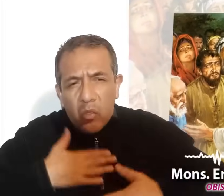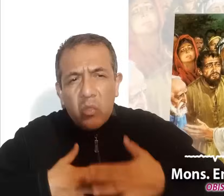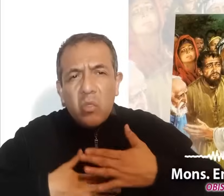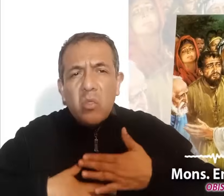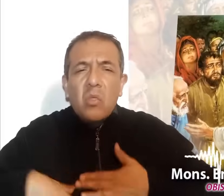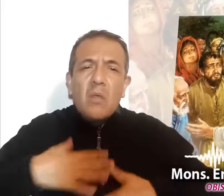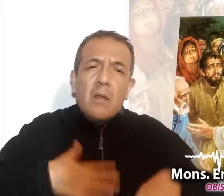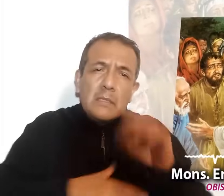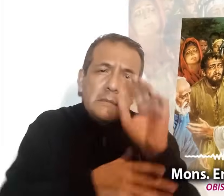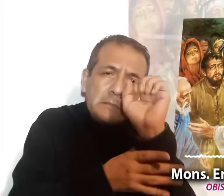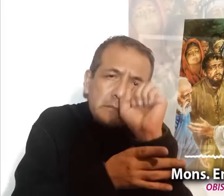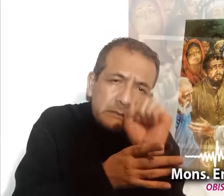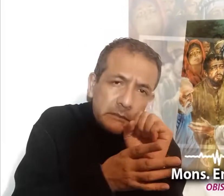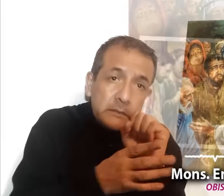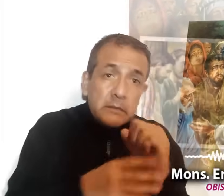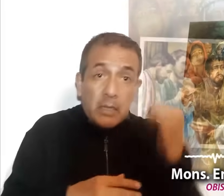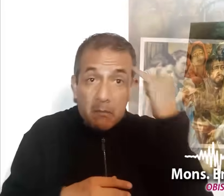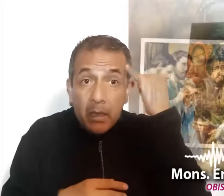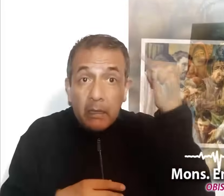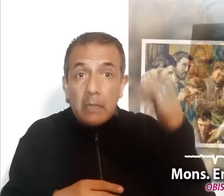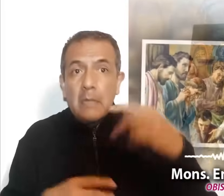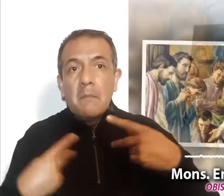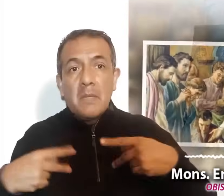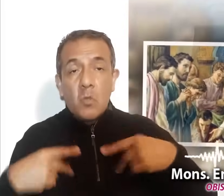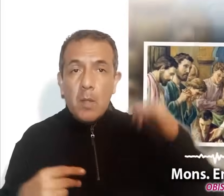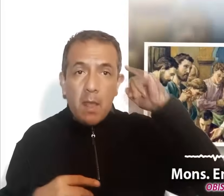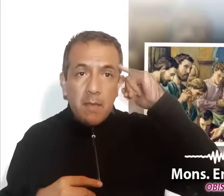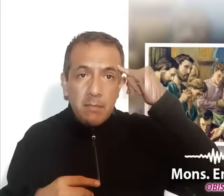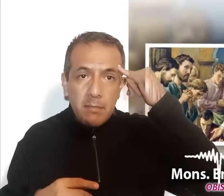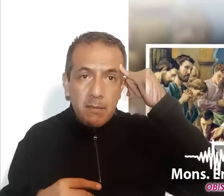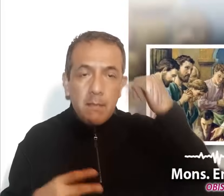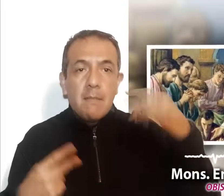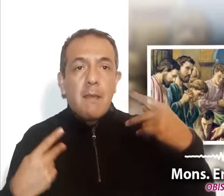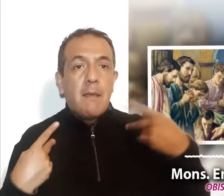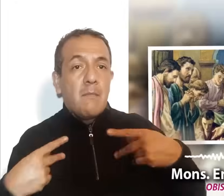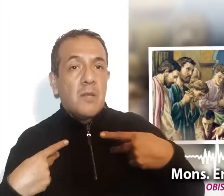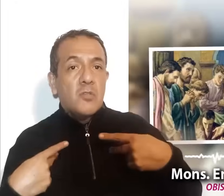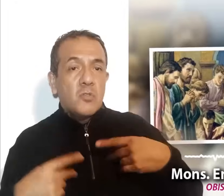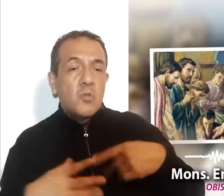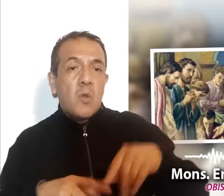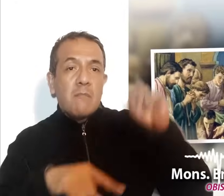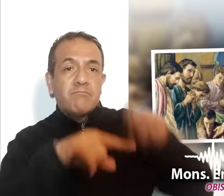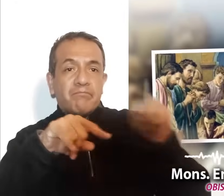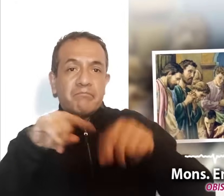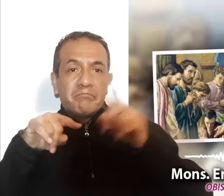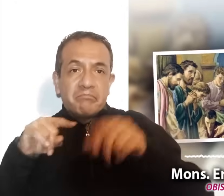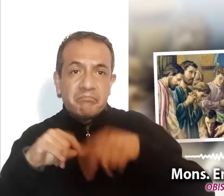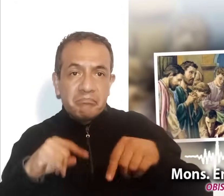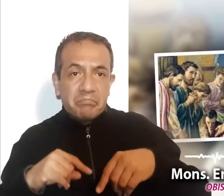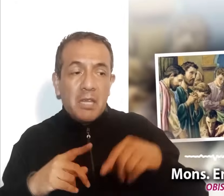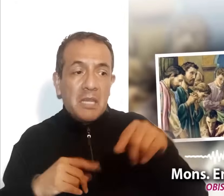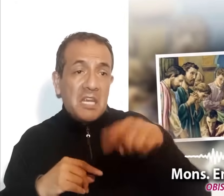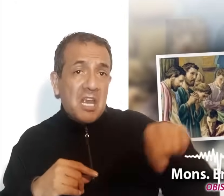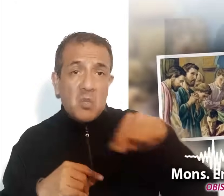camino. Imagina al indígena, despojado de sus pertenencias, extranjero en su patria,